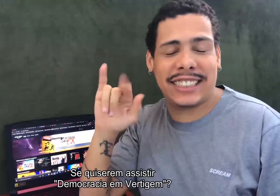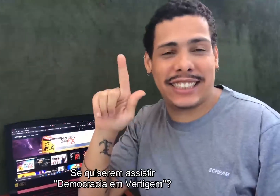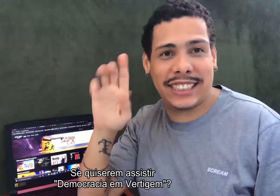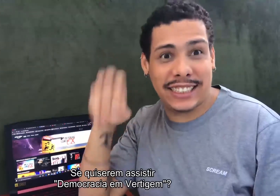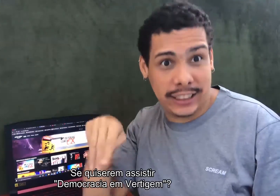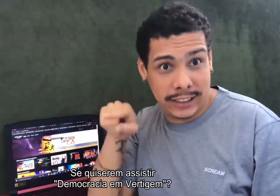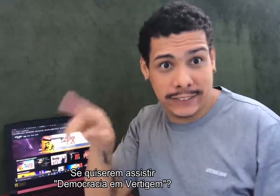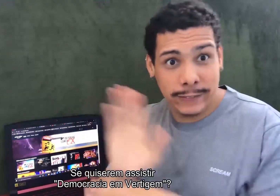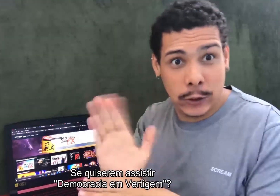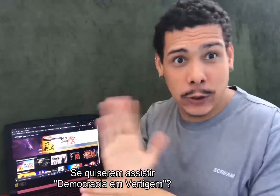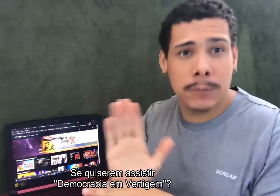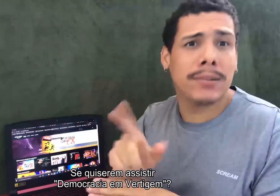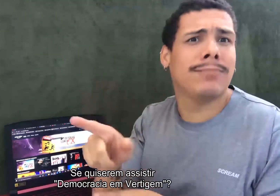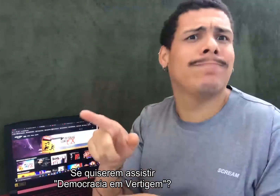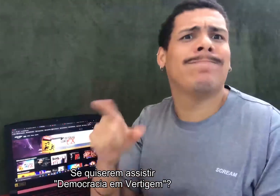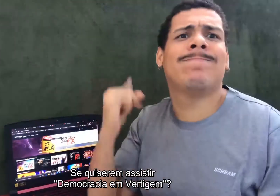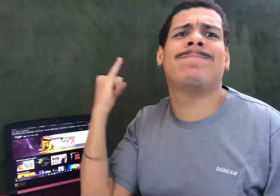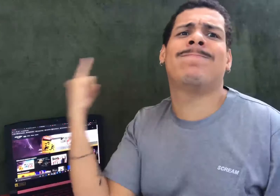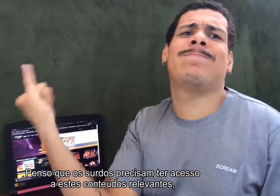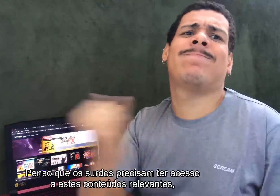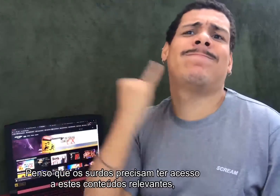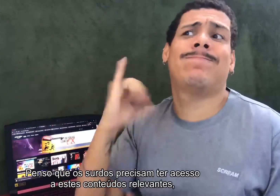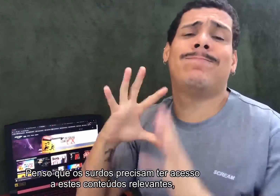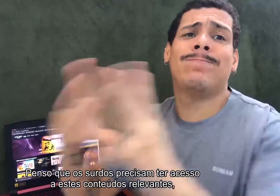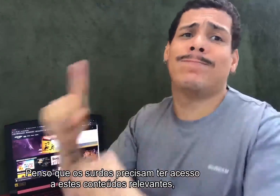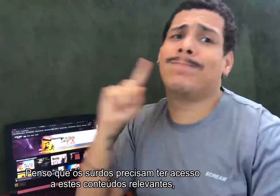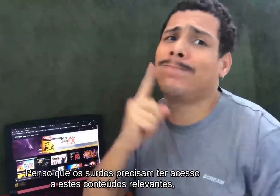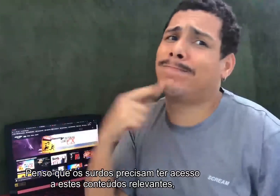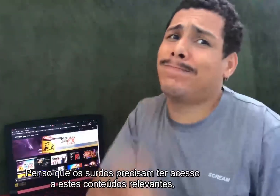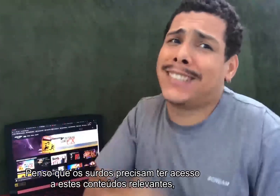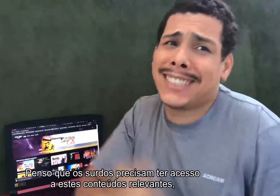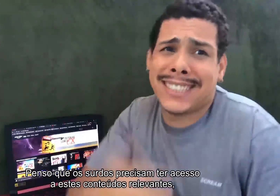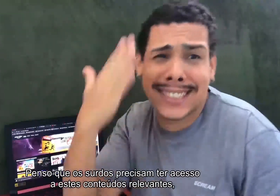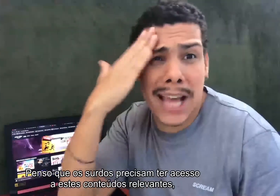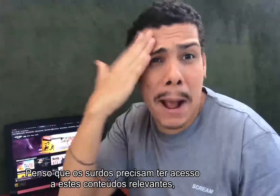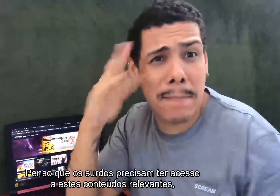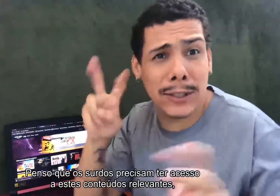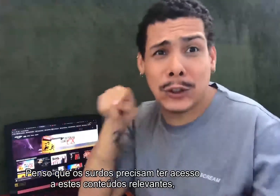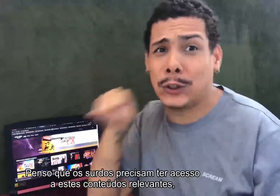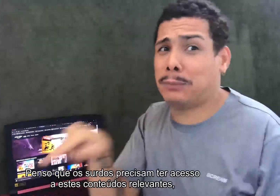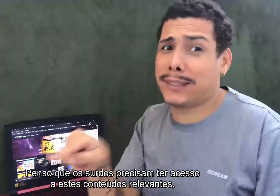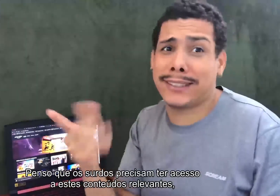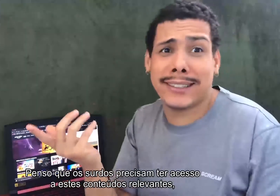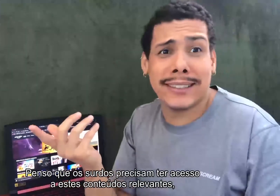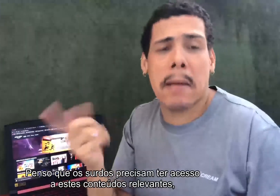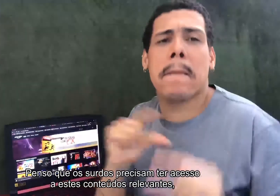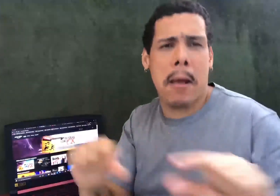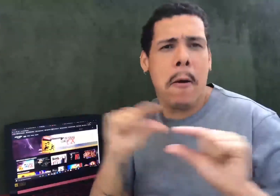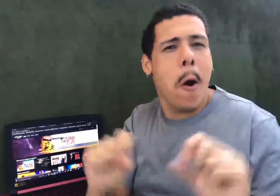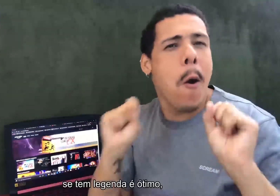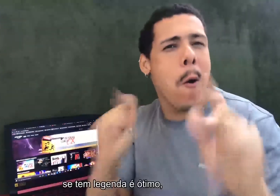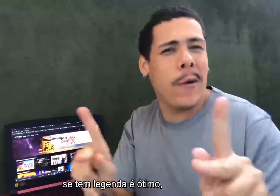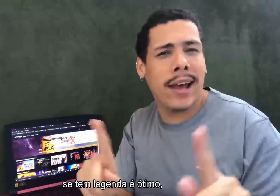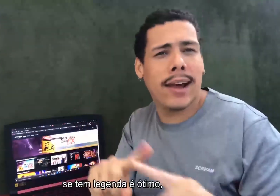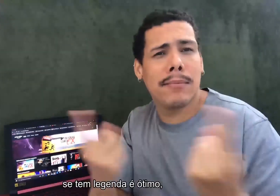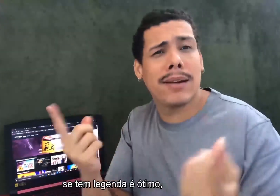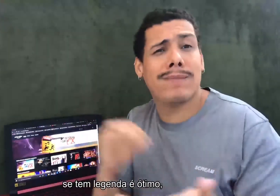Democracia em Vertigem. Penso que os surdos precisam ter acesso a estes conteúdos relevantes. Se tem legenda,